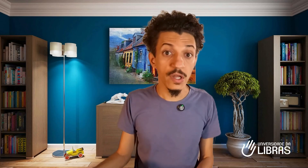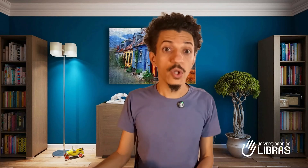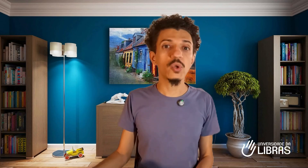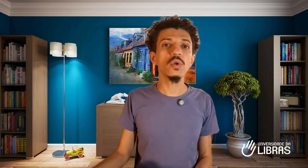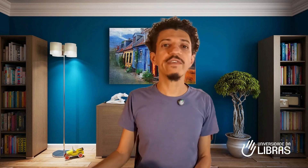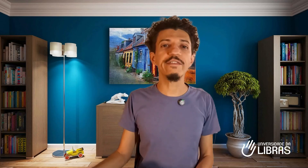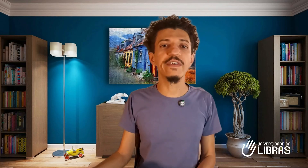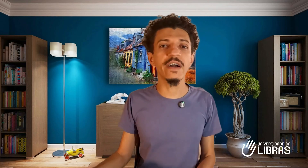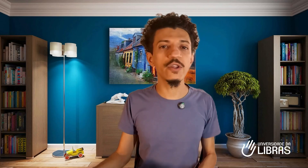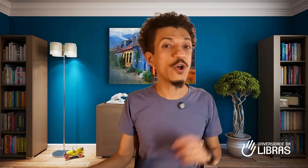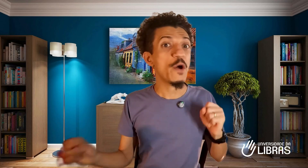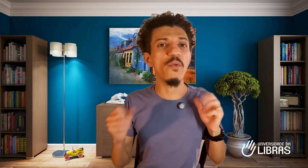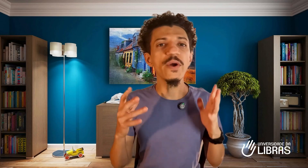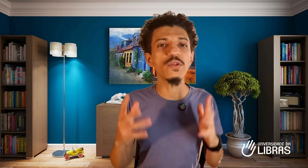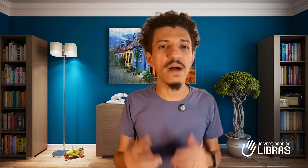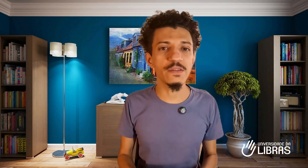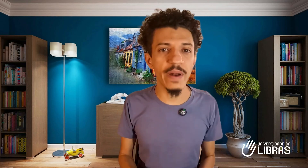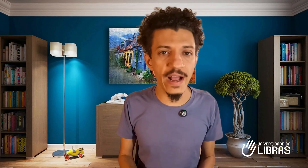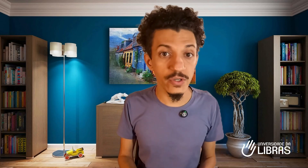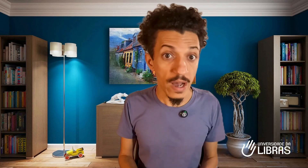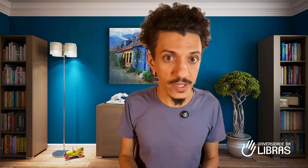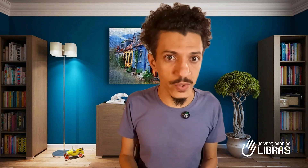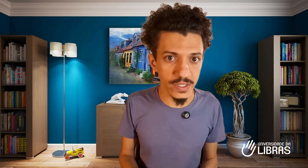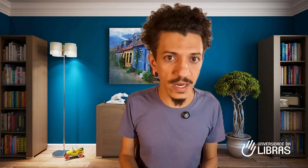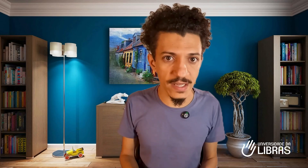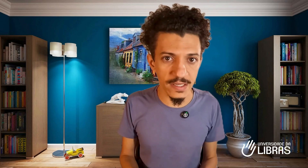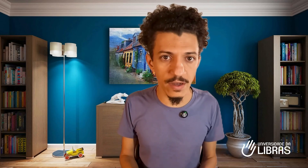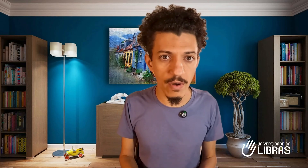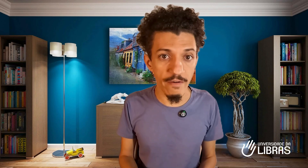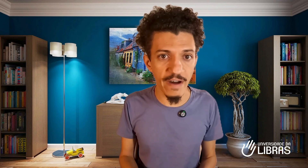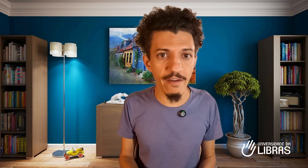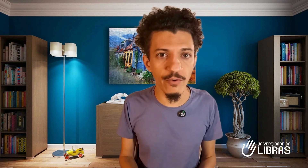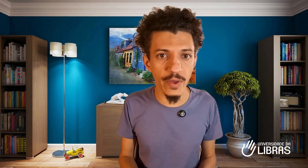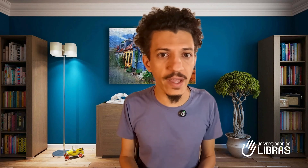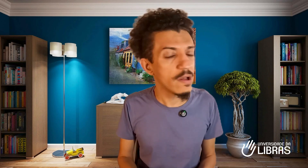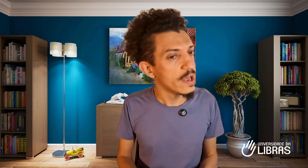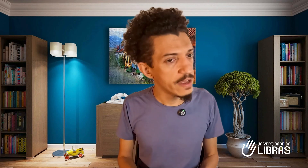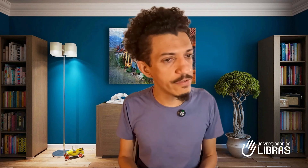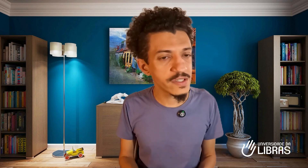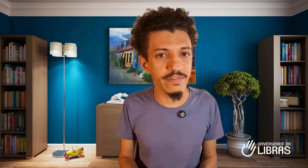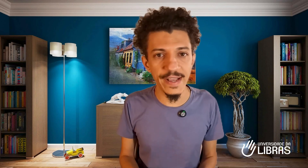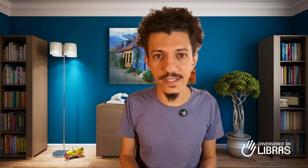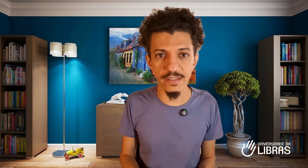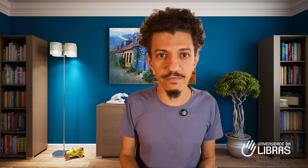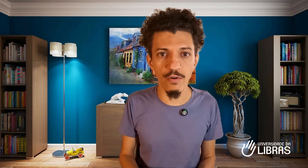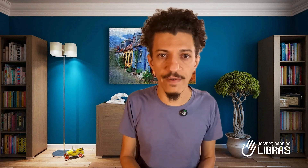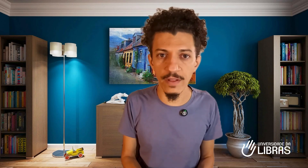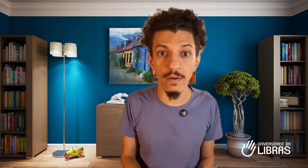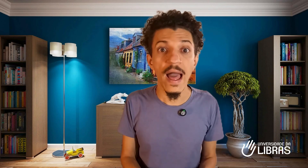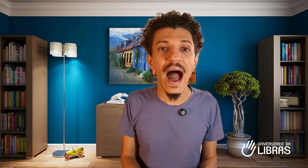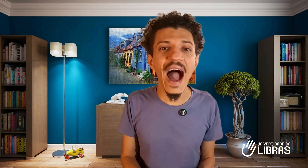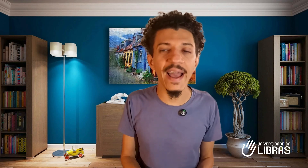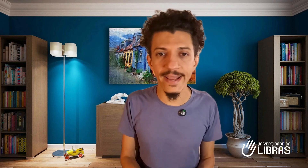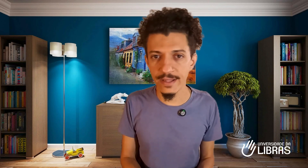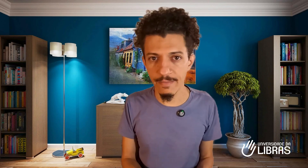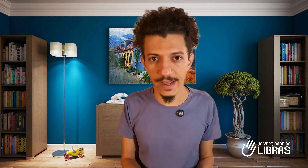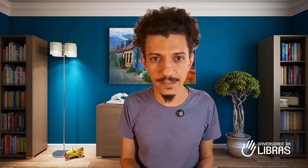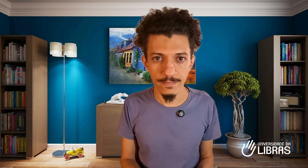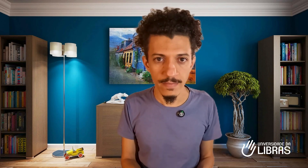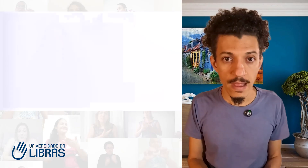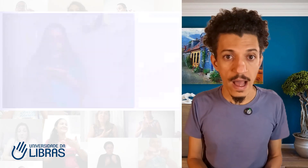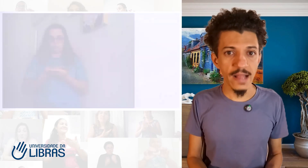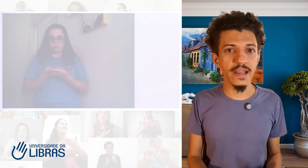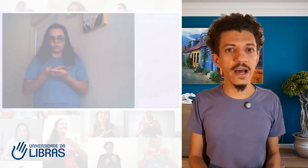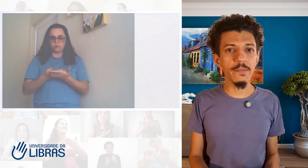linguística, tudo vai ficando muito mais prático, a sua sinalização vai fluindo e você vai se desenvolvendo ainda